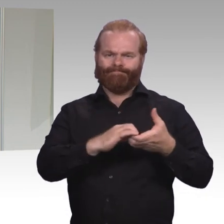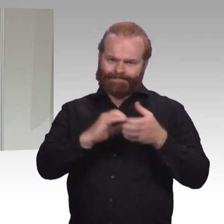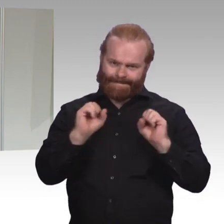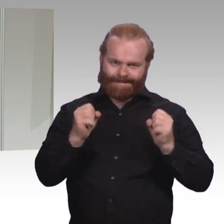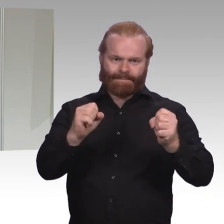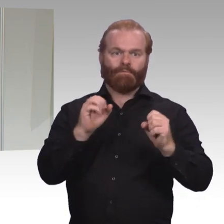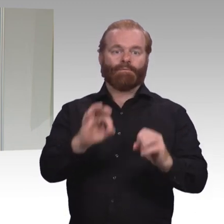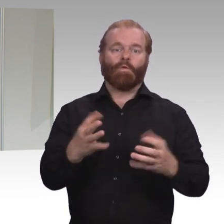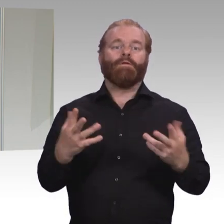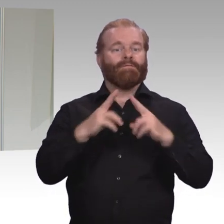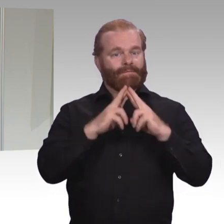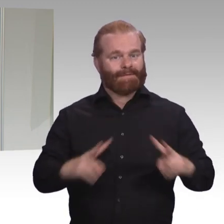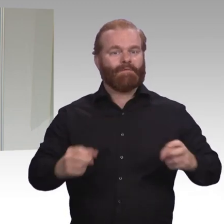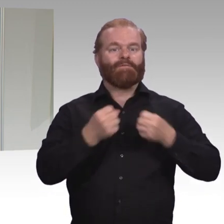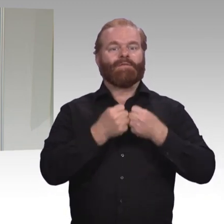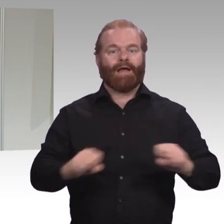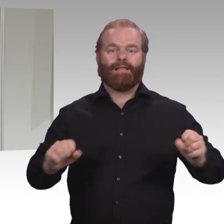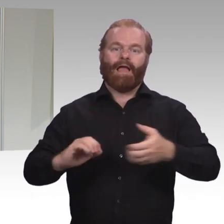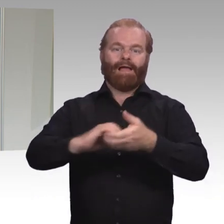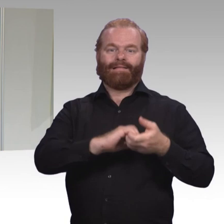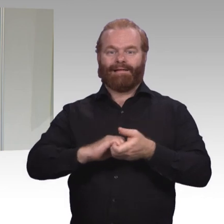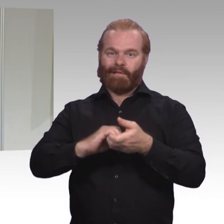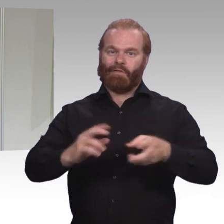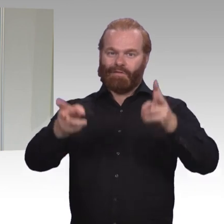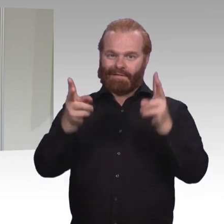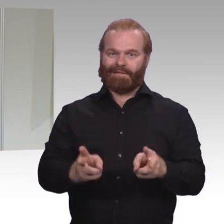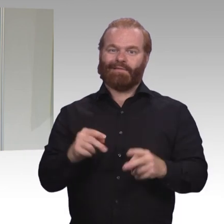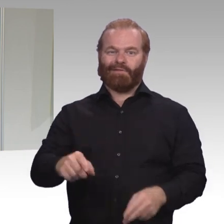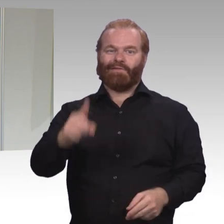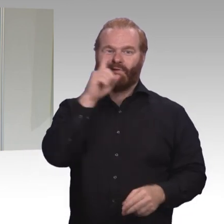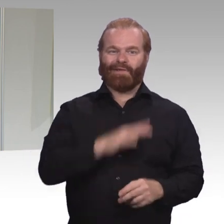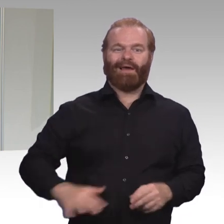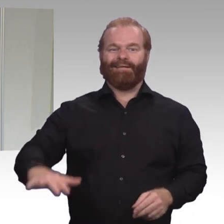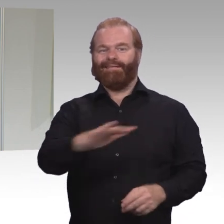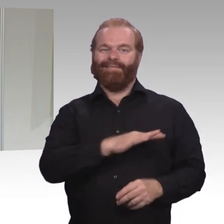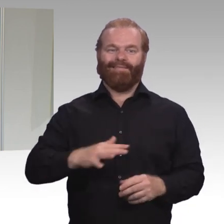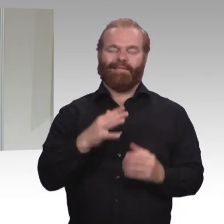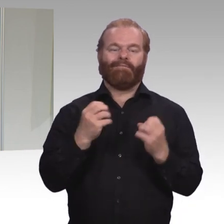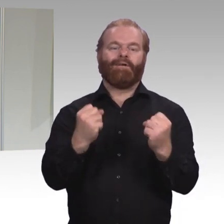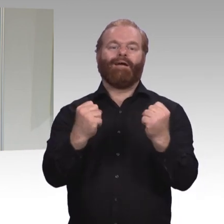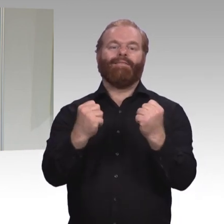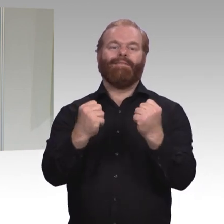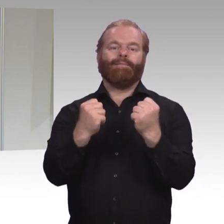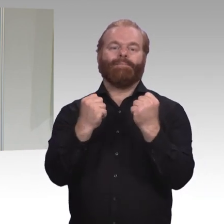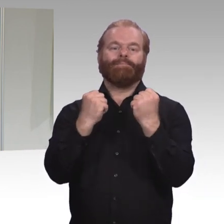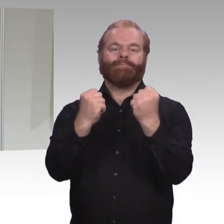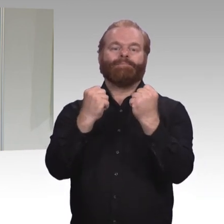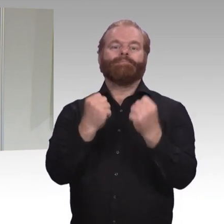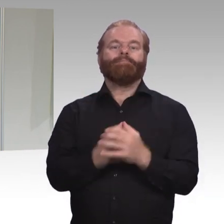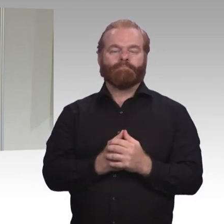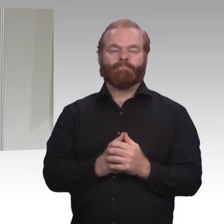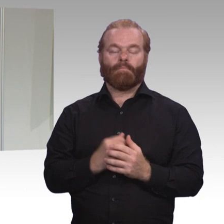der NATO, der OSZE und auch der Europäischen Union. Wir wollen transatlantisch bleiben, wir